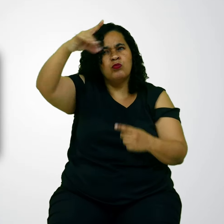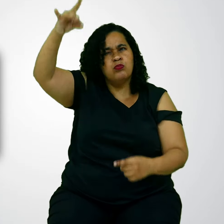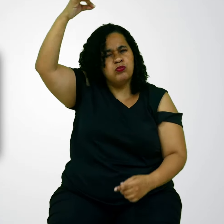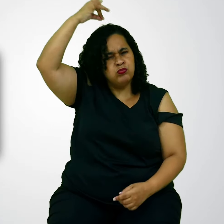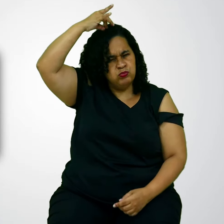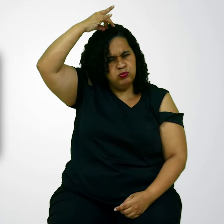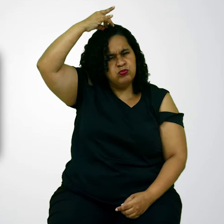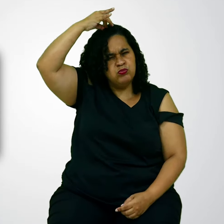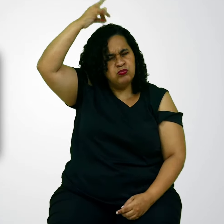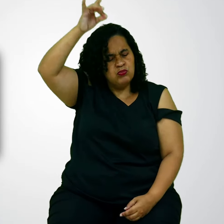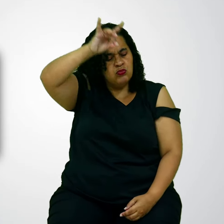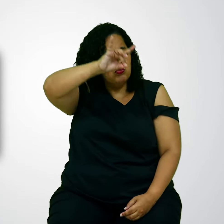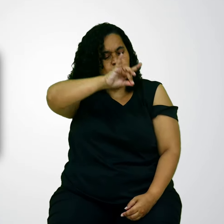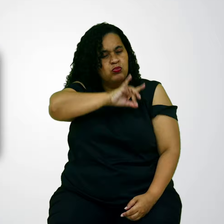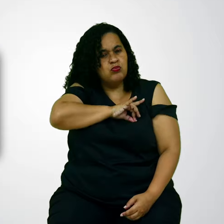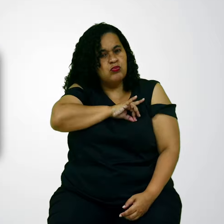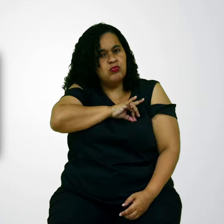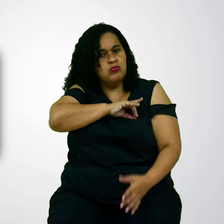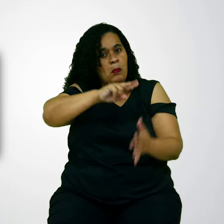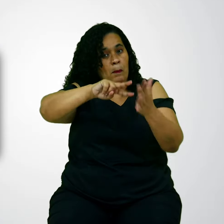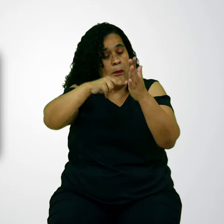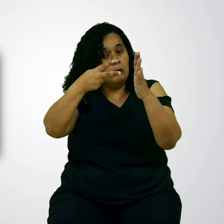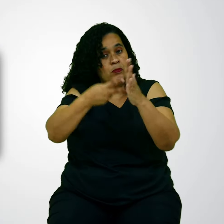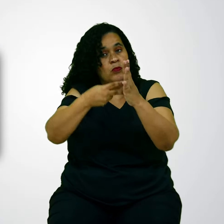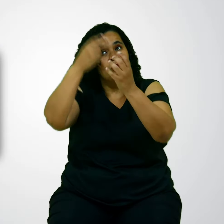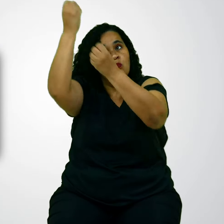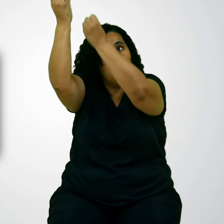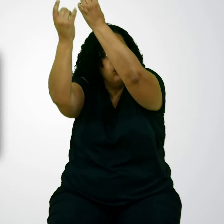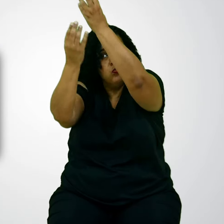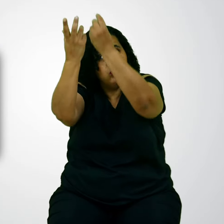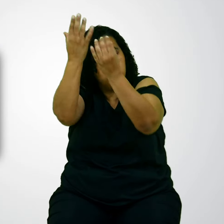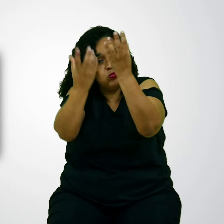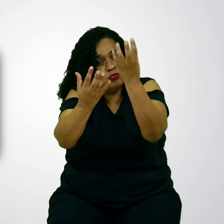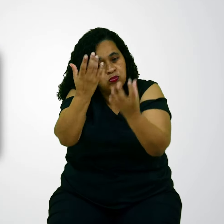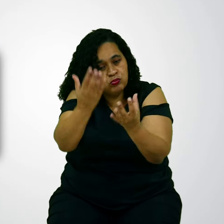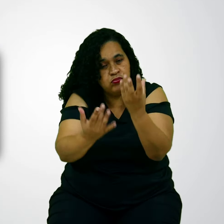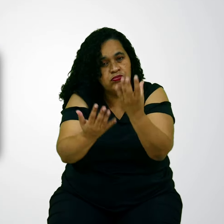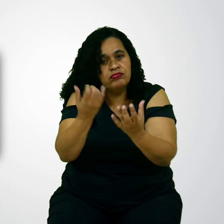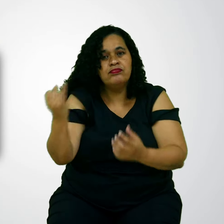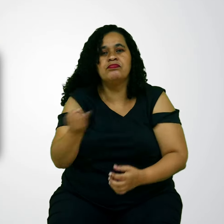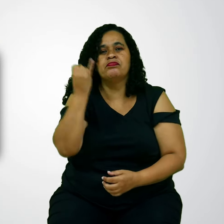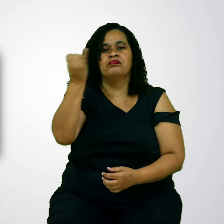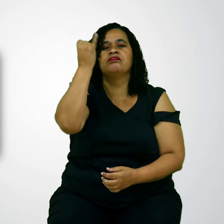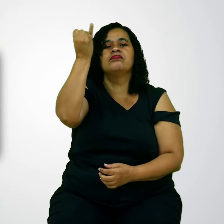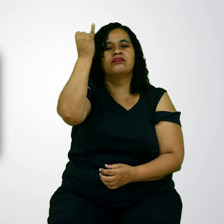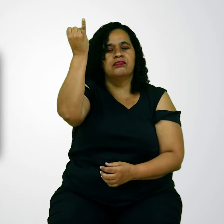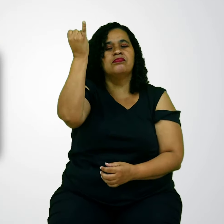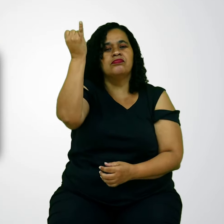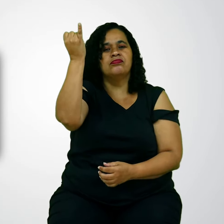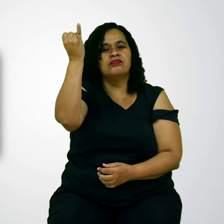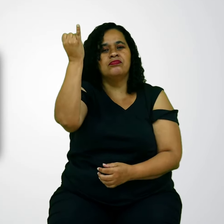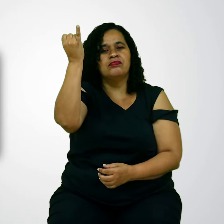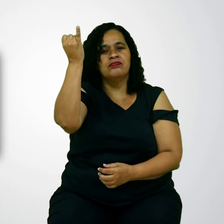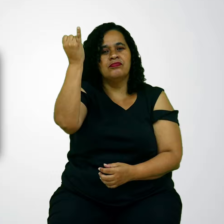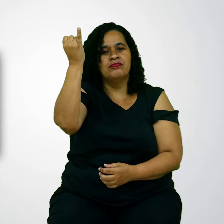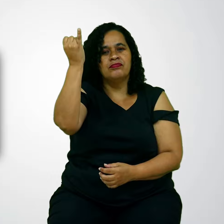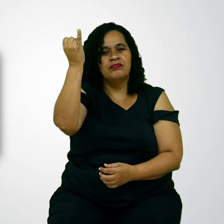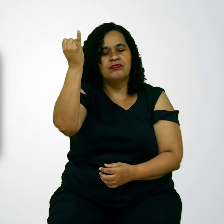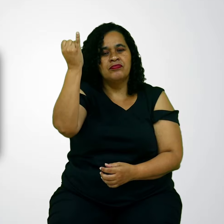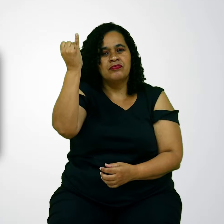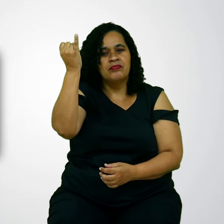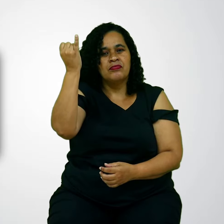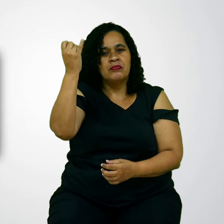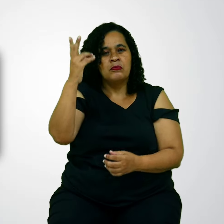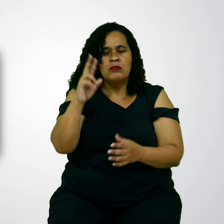embora, extinguir. Nós não podemos apagar o fogo. Para não apagar o fogo, a gente precisa fazer o quê? Colocar lenha. Será